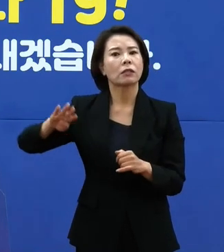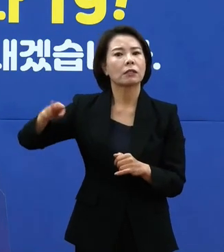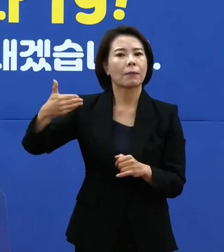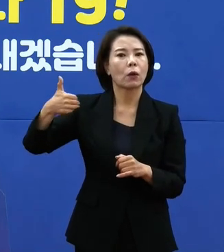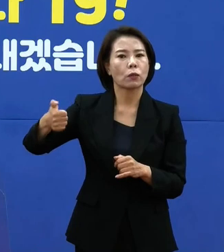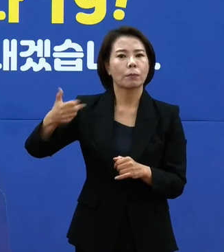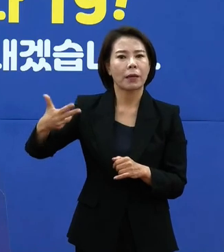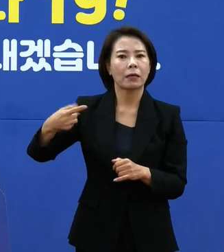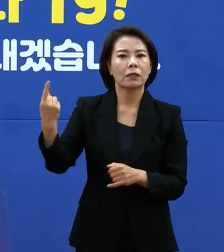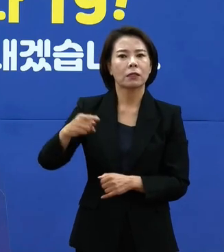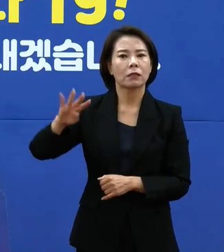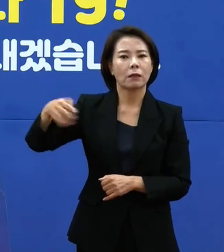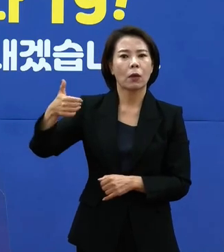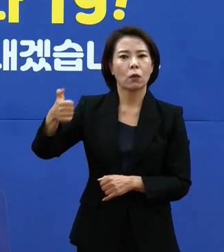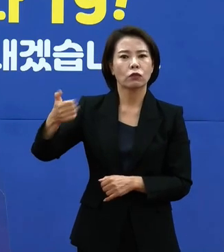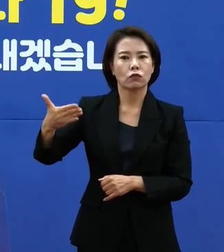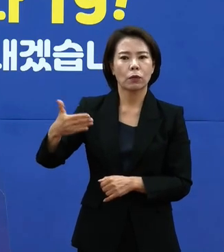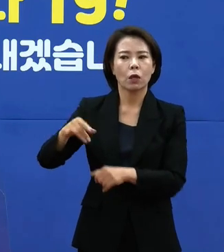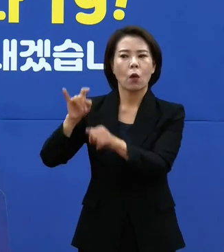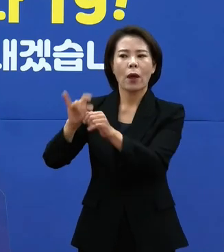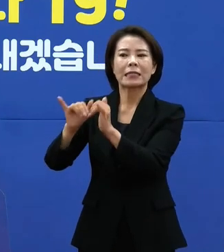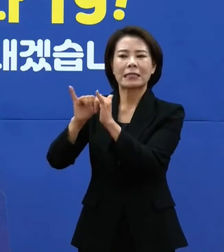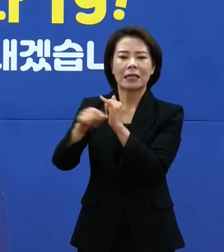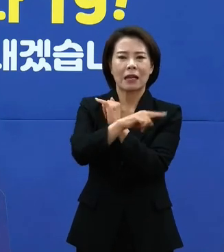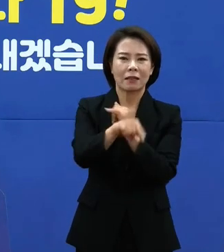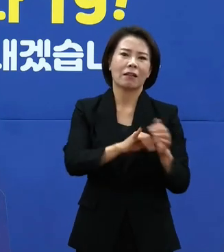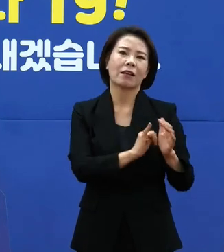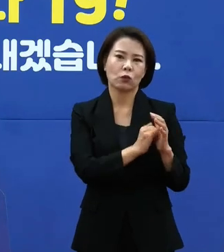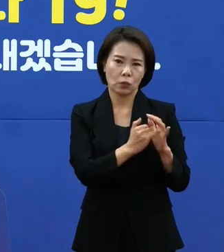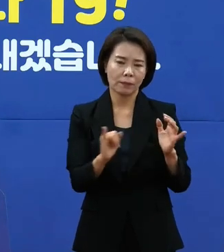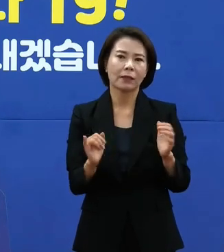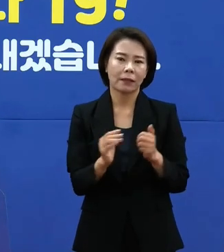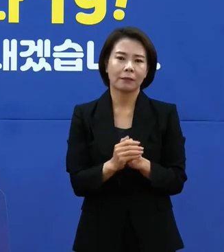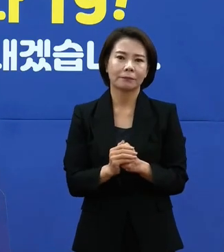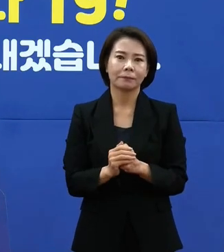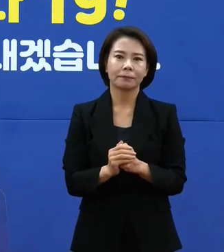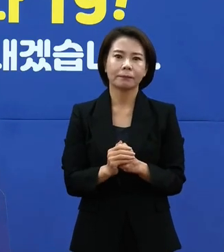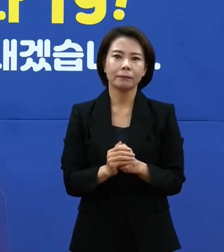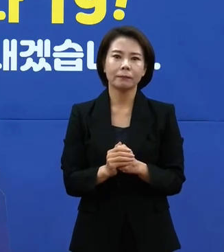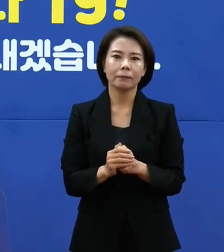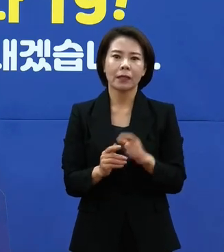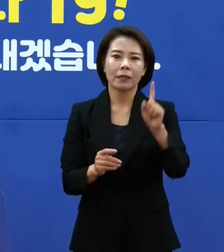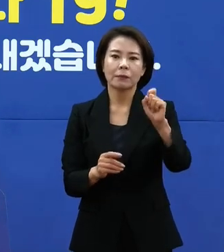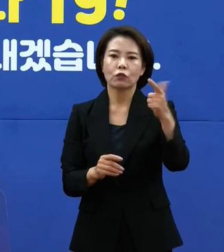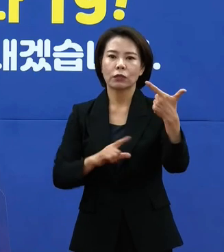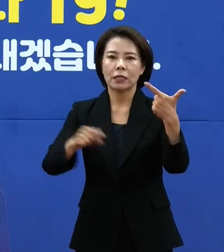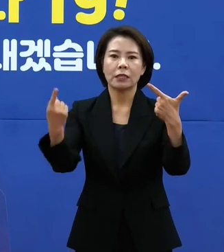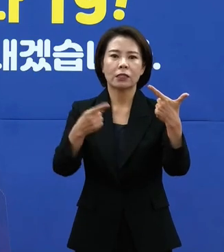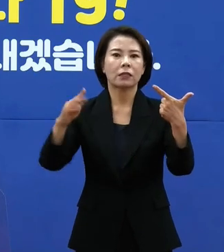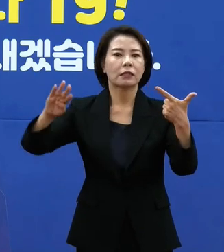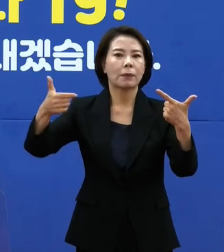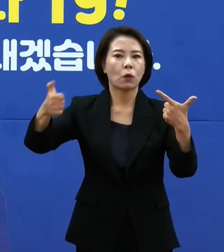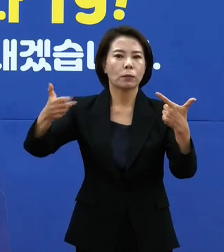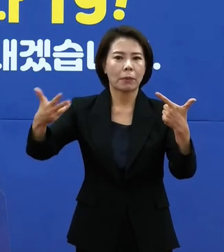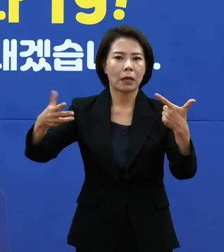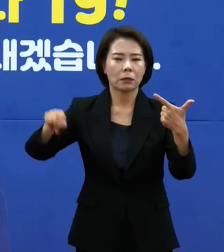1458, 1459번 확진자의 역시 가족입니다. 지난 16일 1458번에